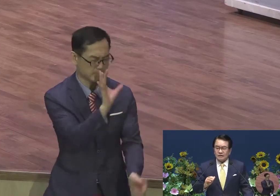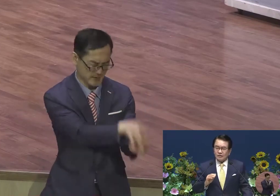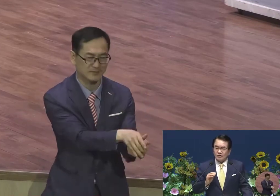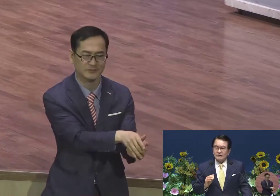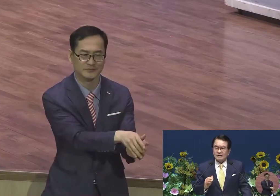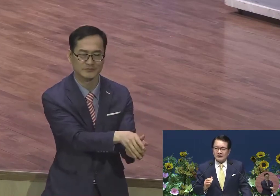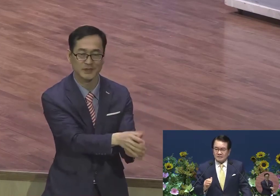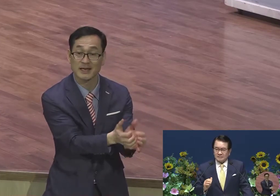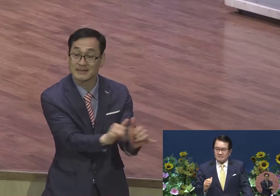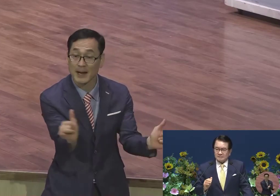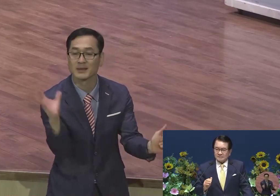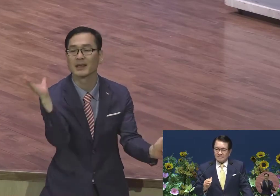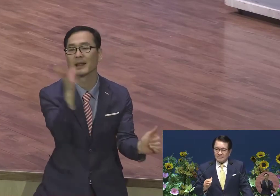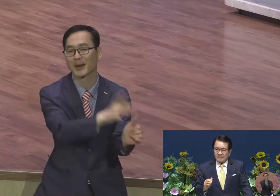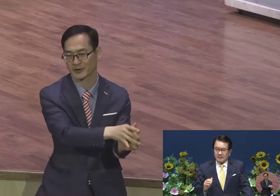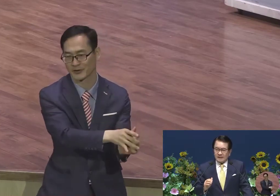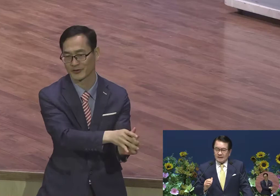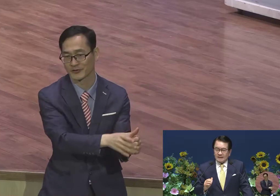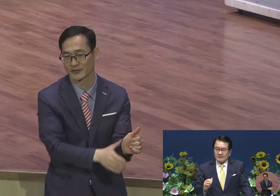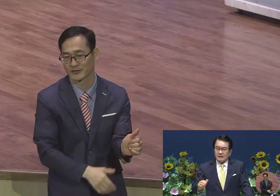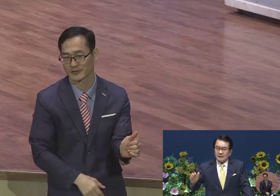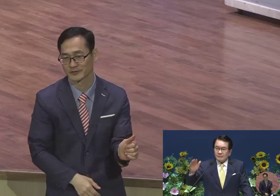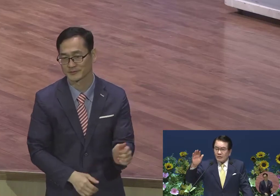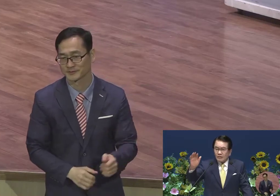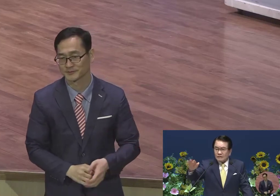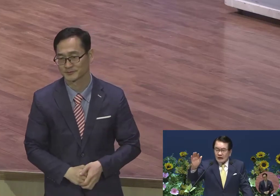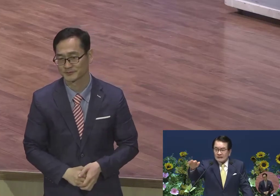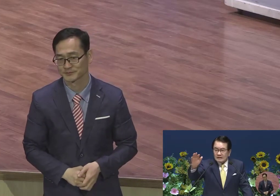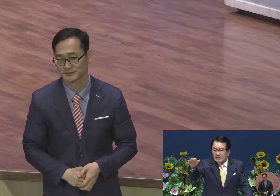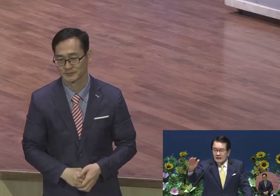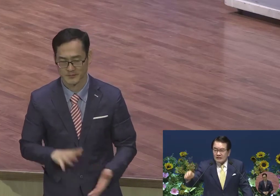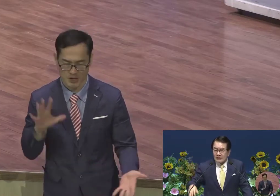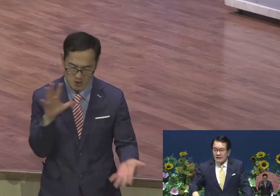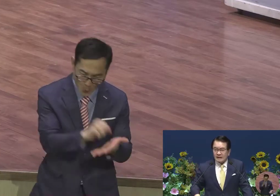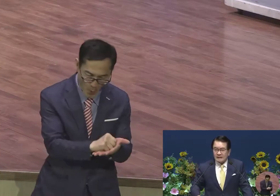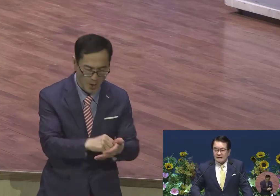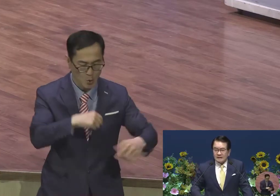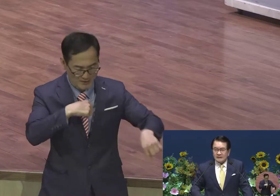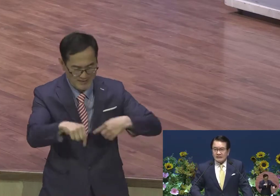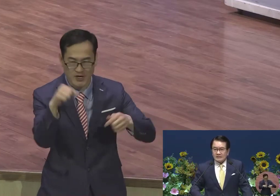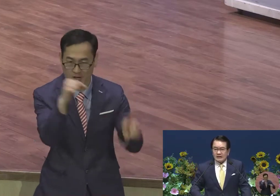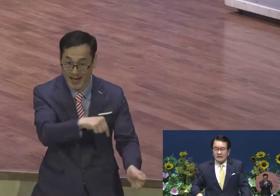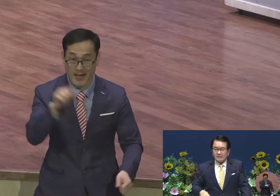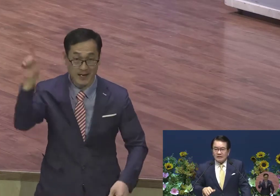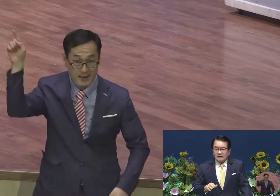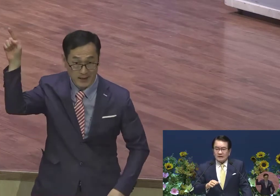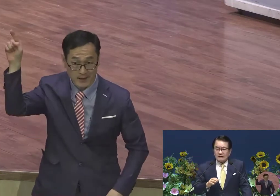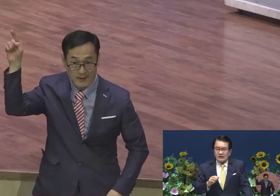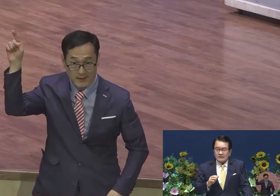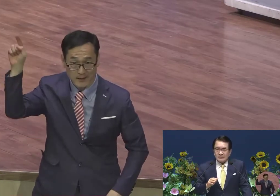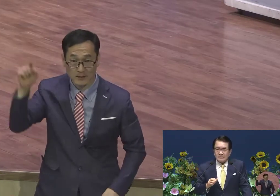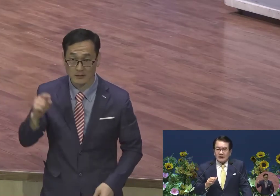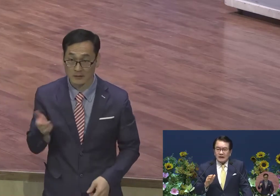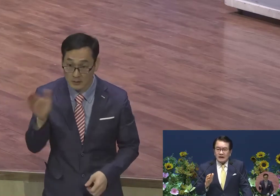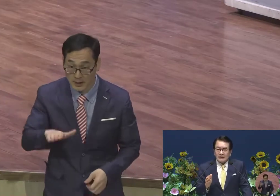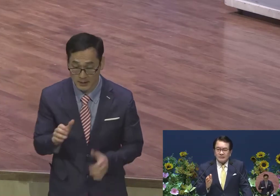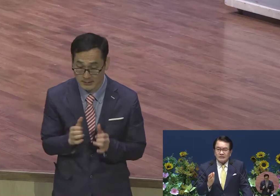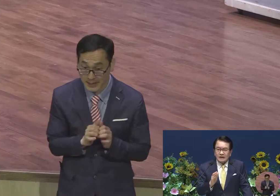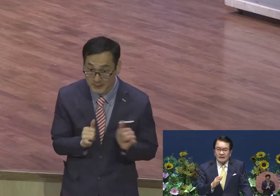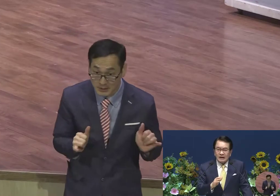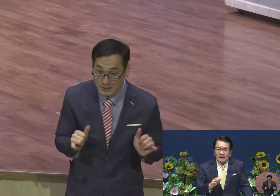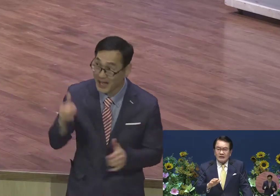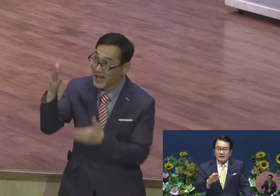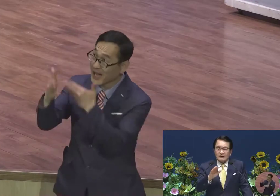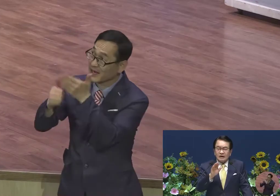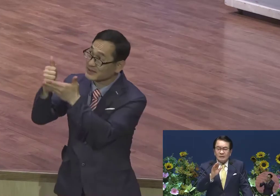주신 권세예요. 정보하고 다스리라고 그랬는데 사람들이 세상에 살면서 하나님